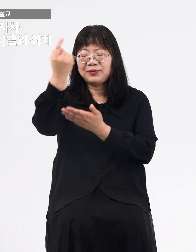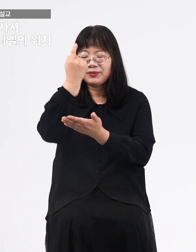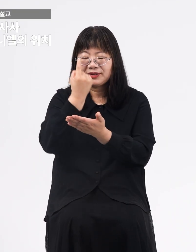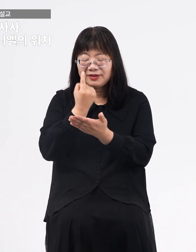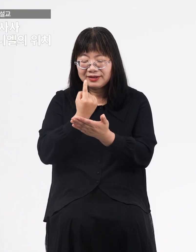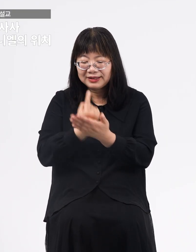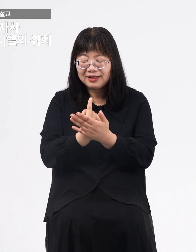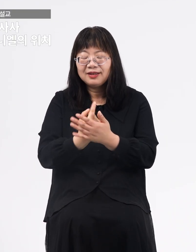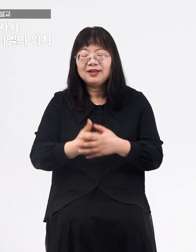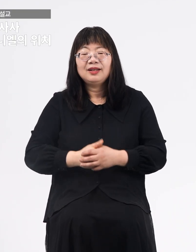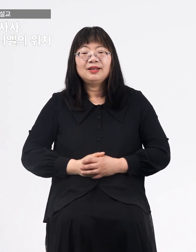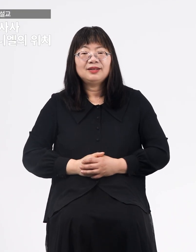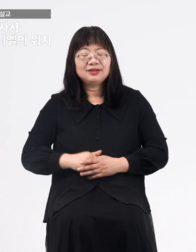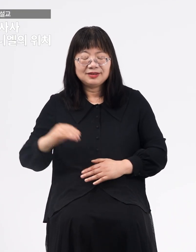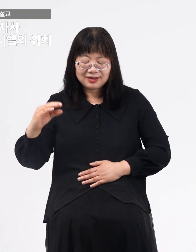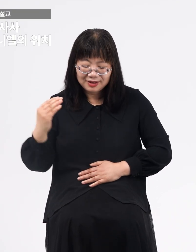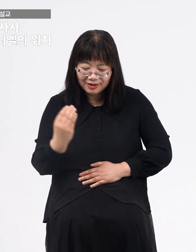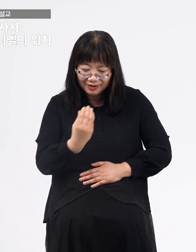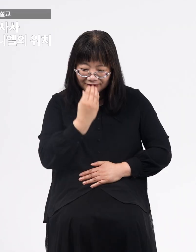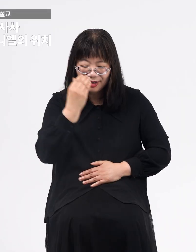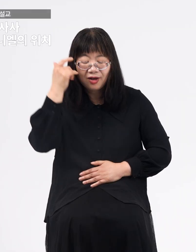성령이 오셨네.